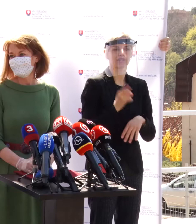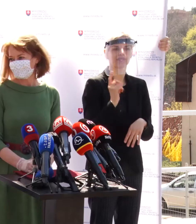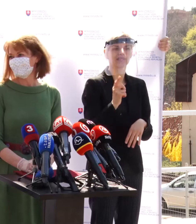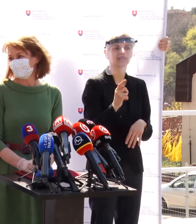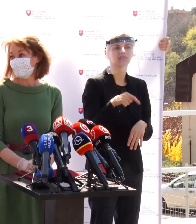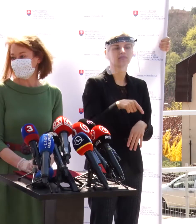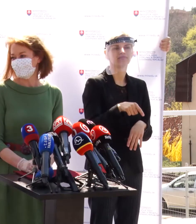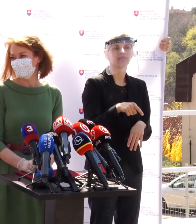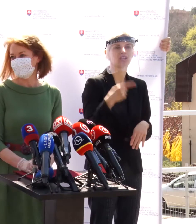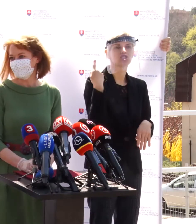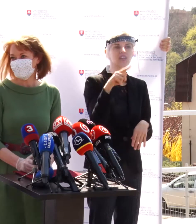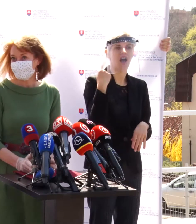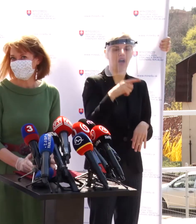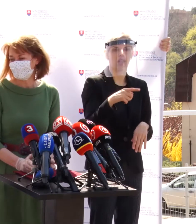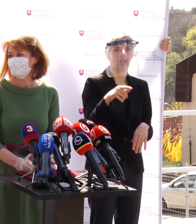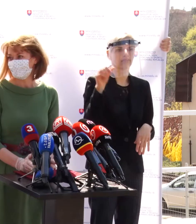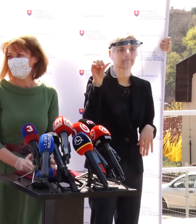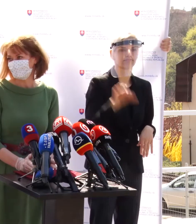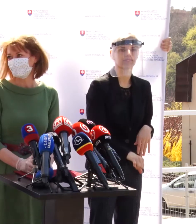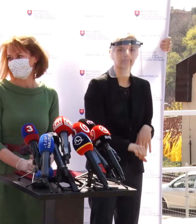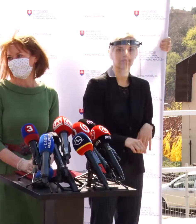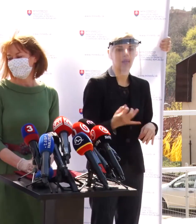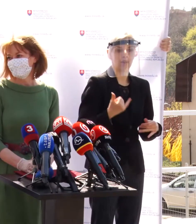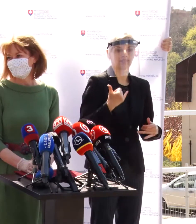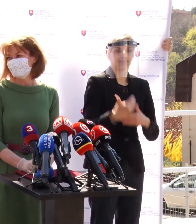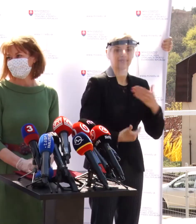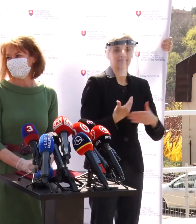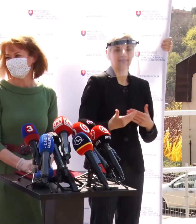naozaj rezignovali na vzdelávanie, pretože vzdelávanie nám stále prebieha.